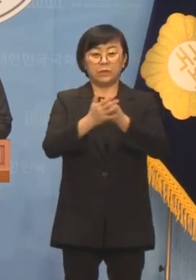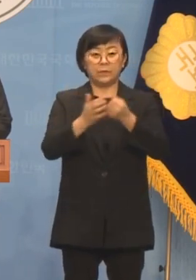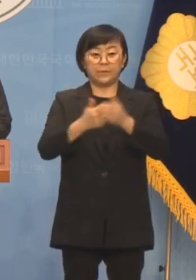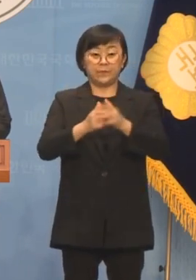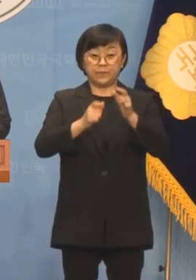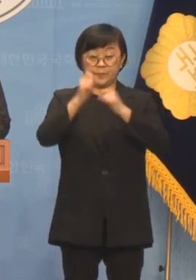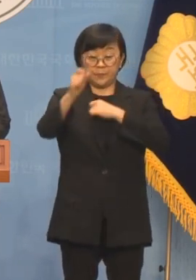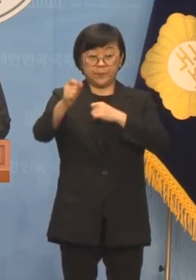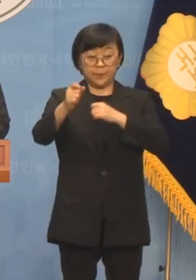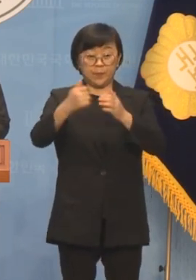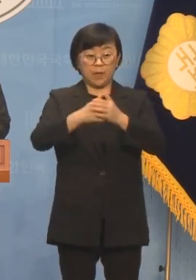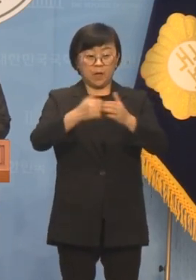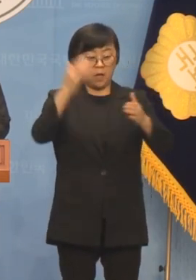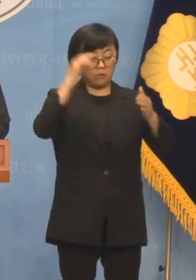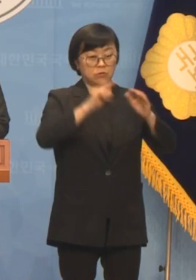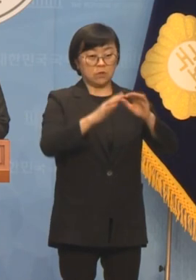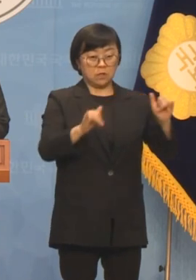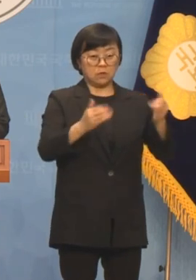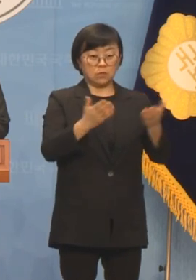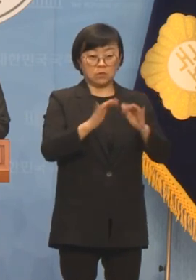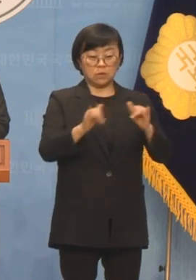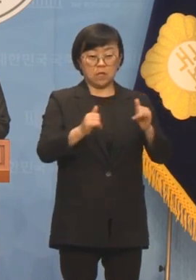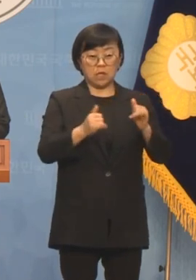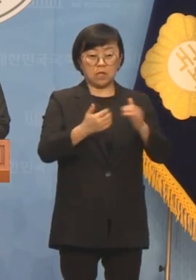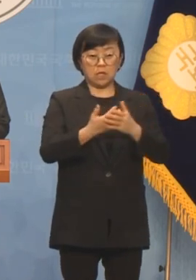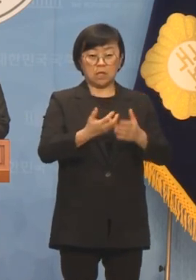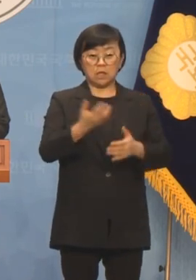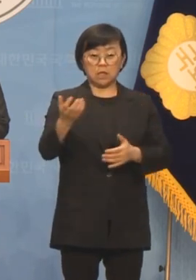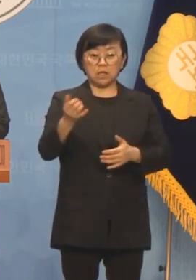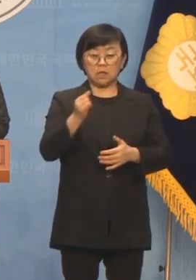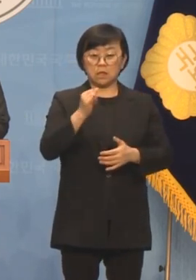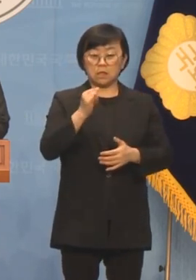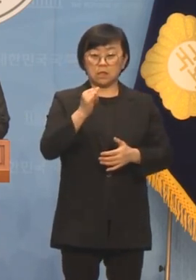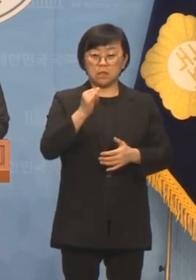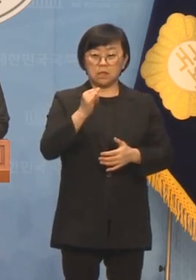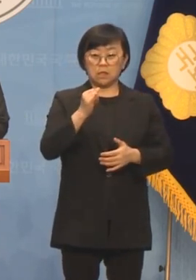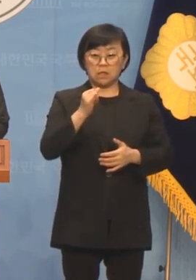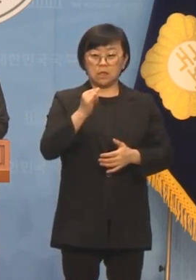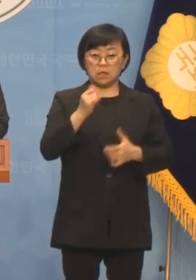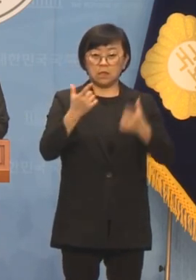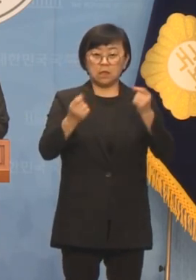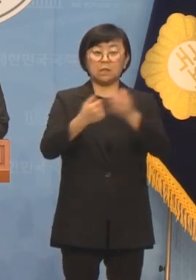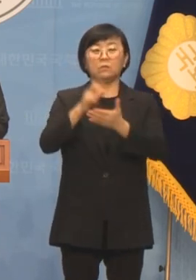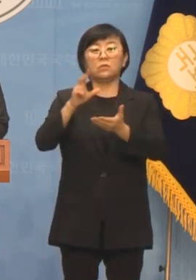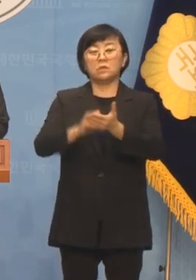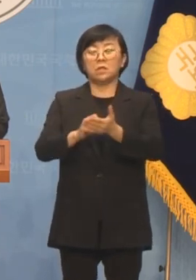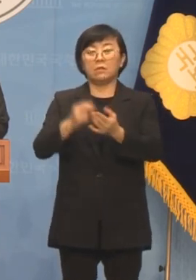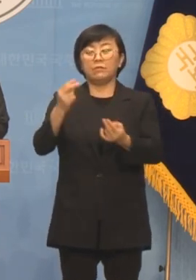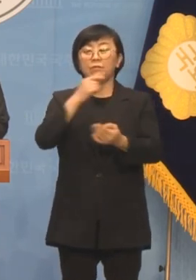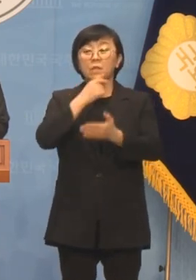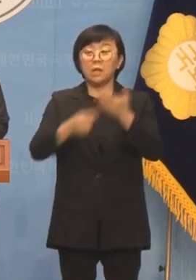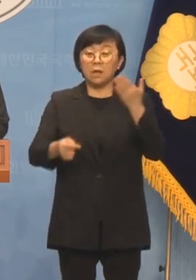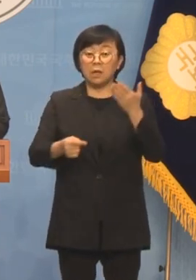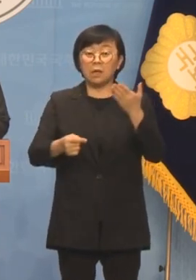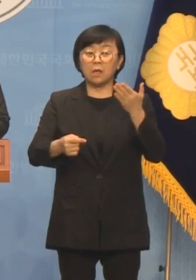장기적으로 내국인 노동자의 이탈도 심해지고 있습니다. 이 같은 문제에